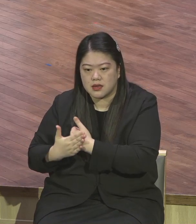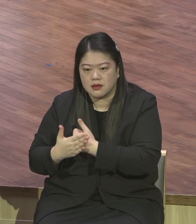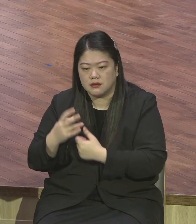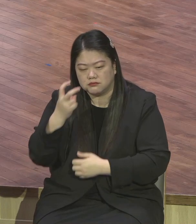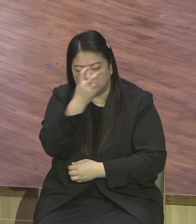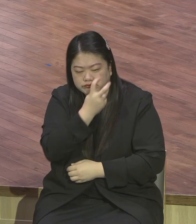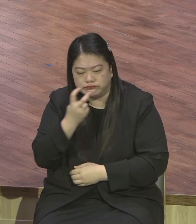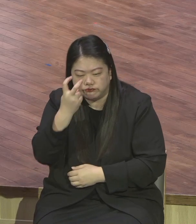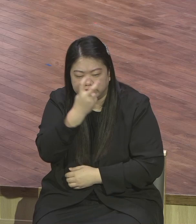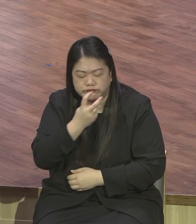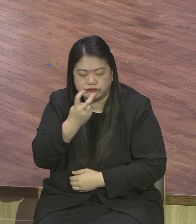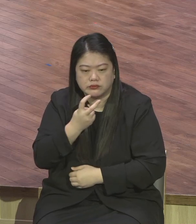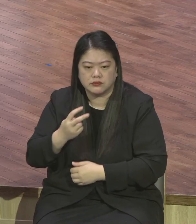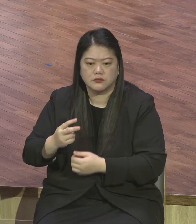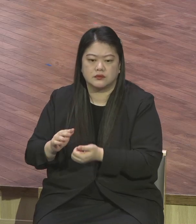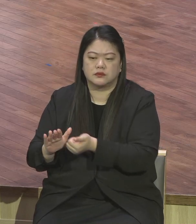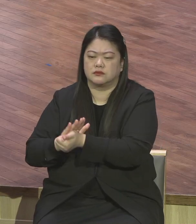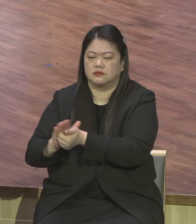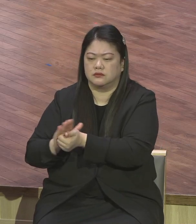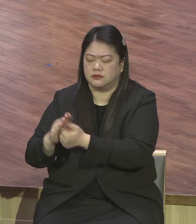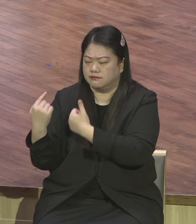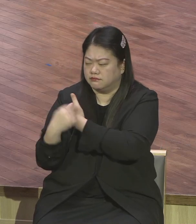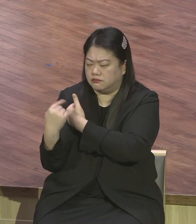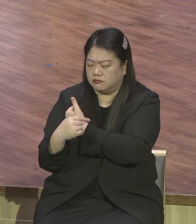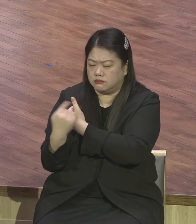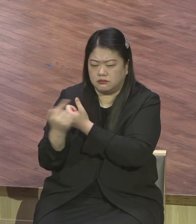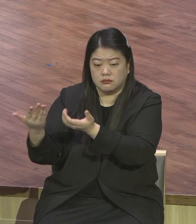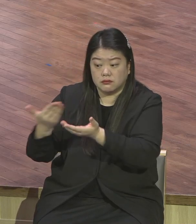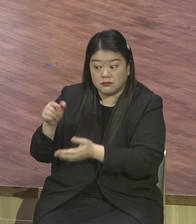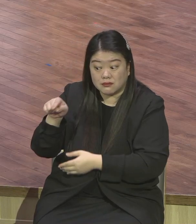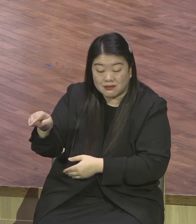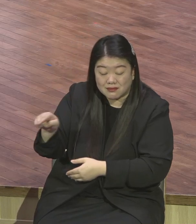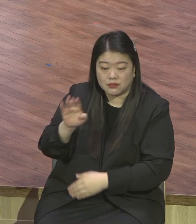올바른 삶을 살 수 있도록 가르쳐 주시는